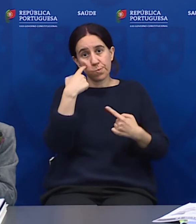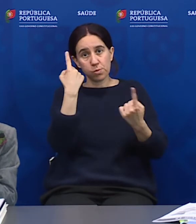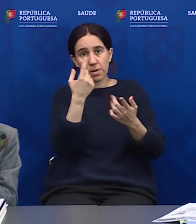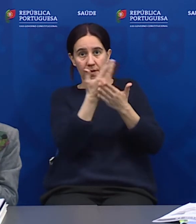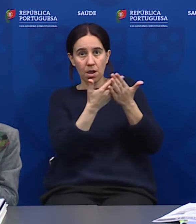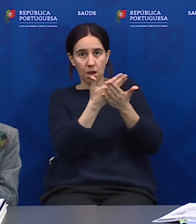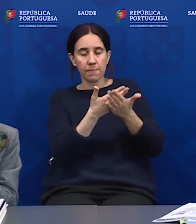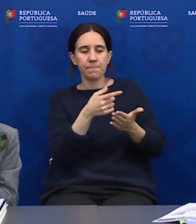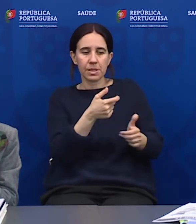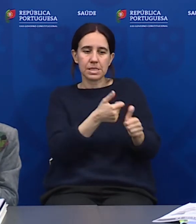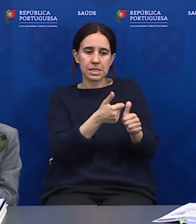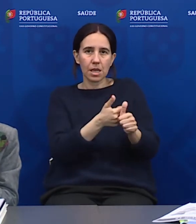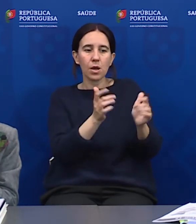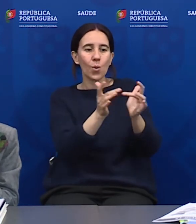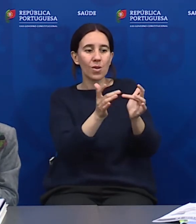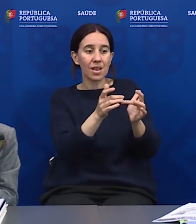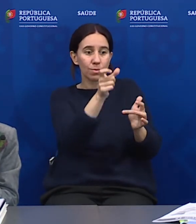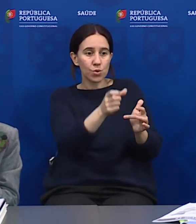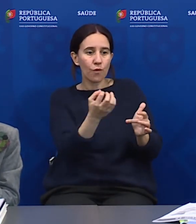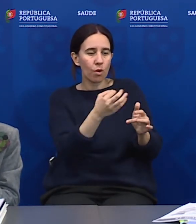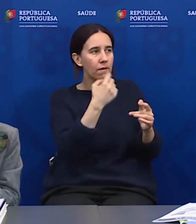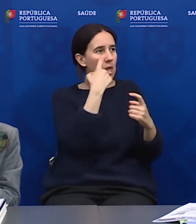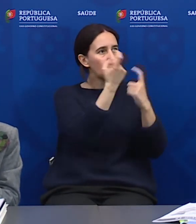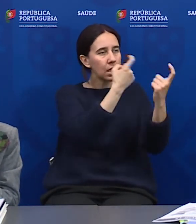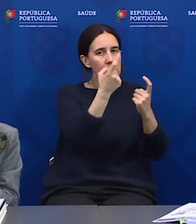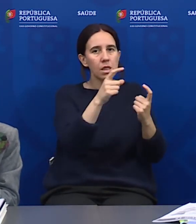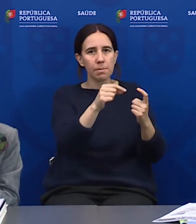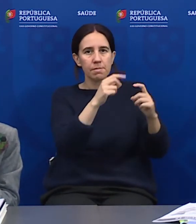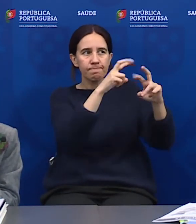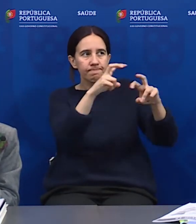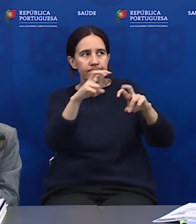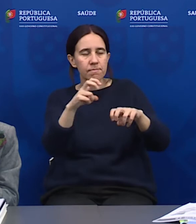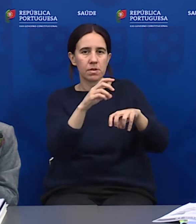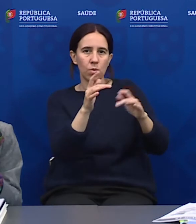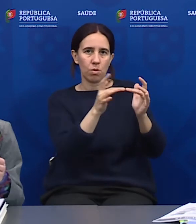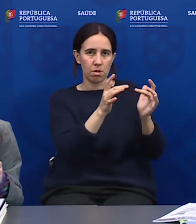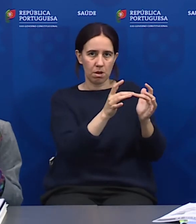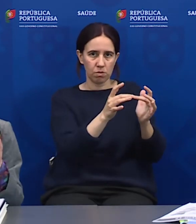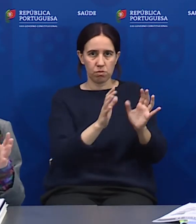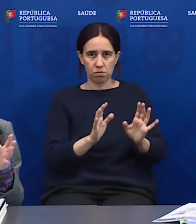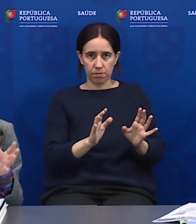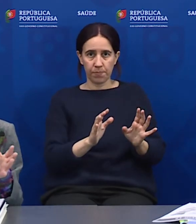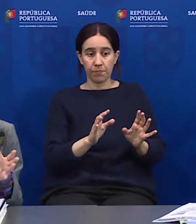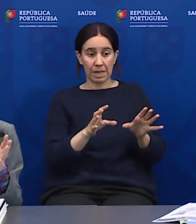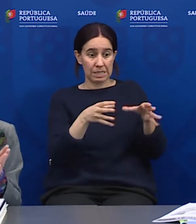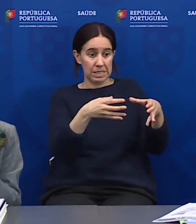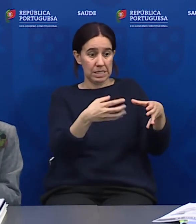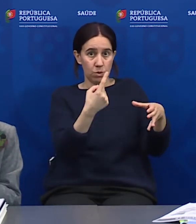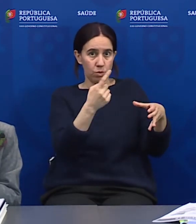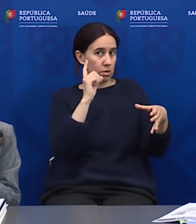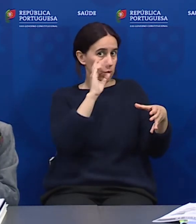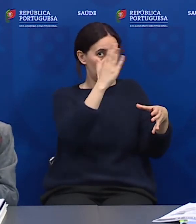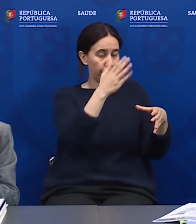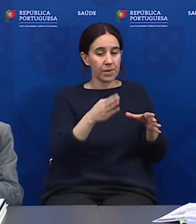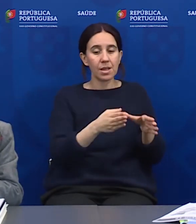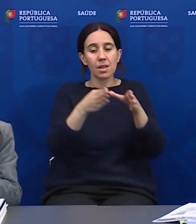parte para seguir os contactos destes doentes e para rastrear contactos. Portanto, esse é um compartimento muito